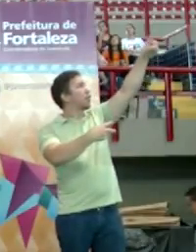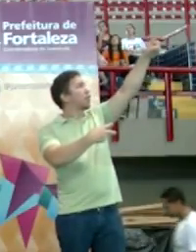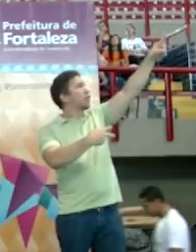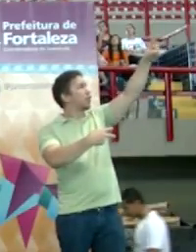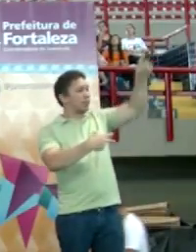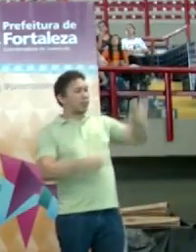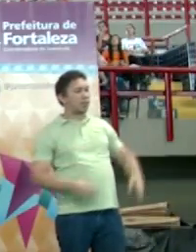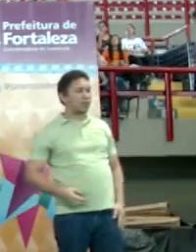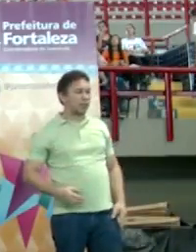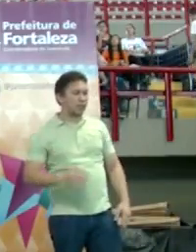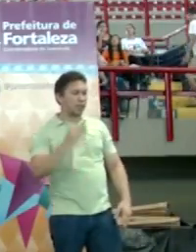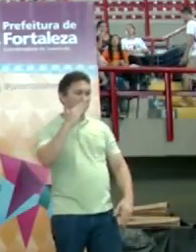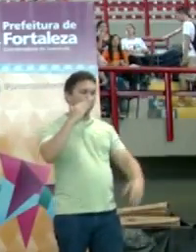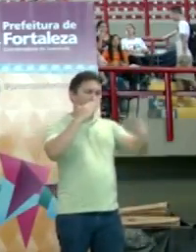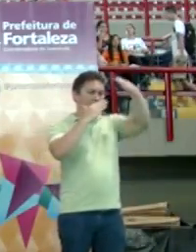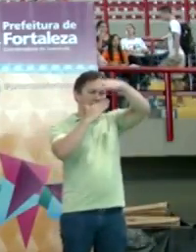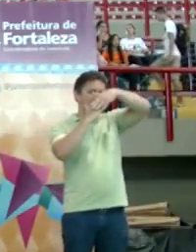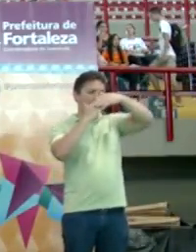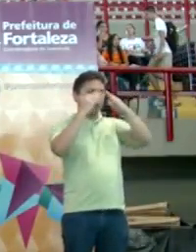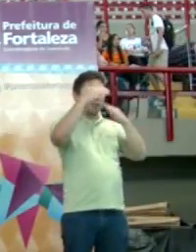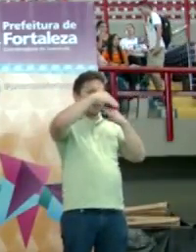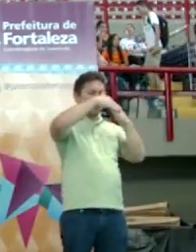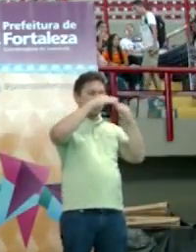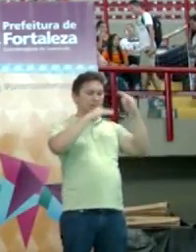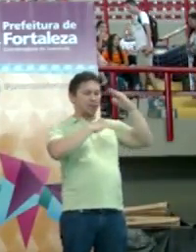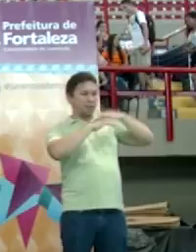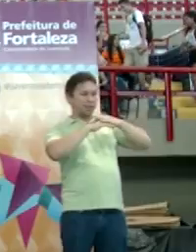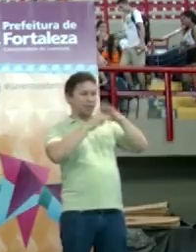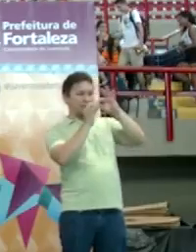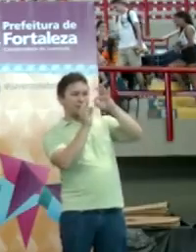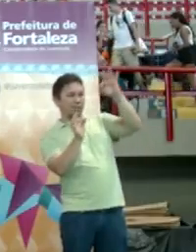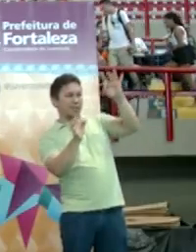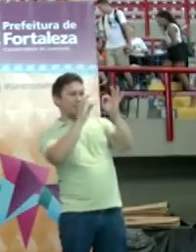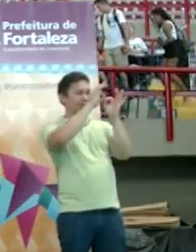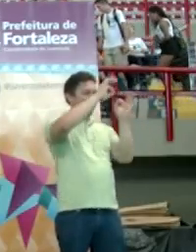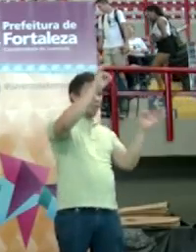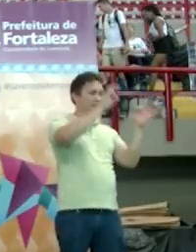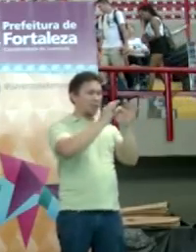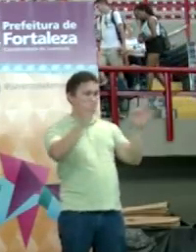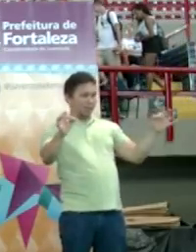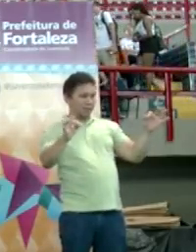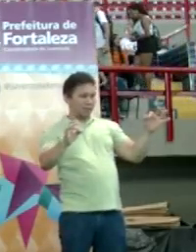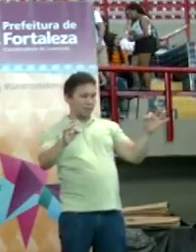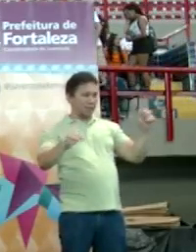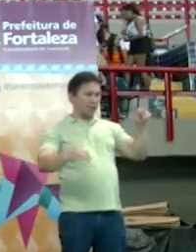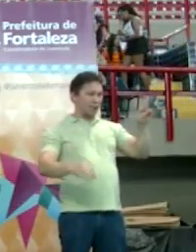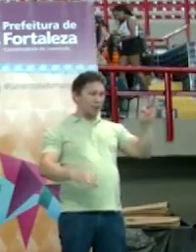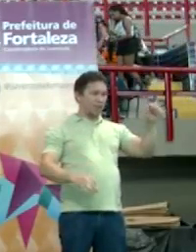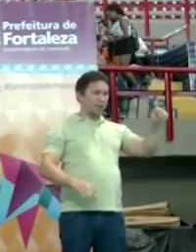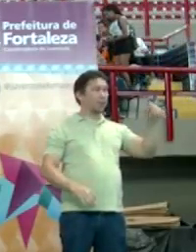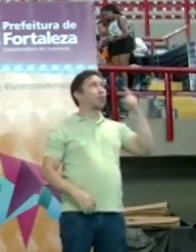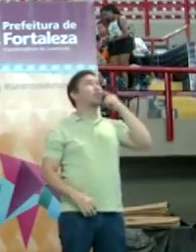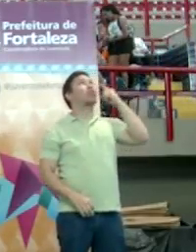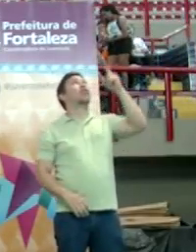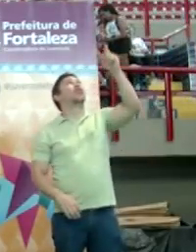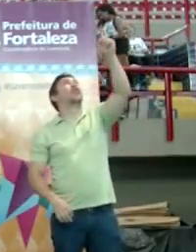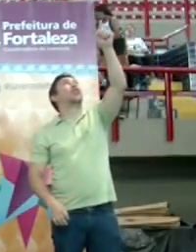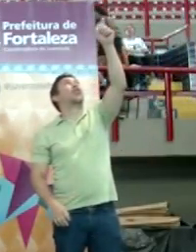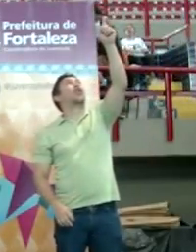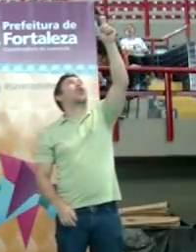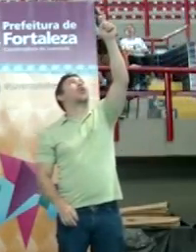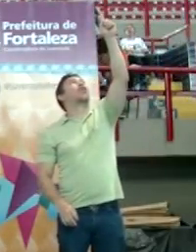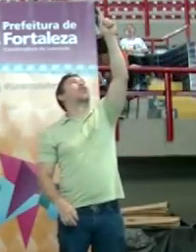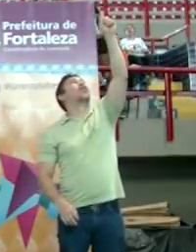3 lados, viraram ou não viraram 3 arestas nessa figura espacial que é o teto aqui do ginásio? Viraram ou não